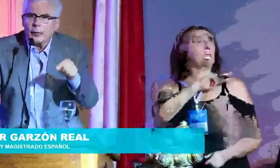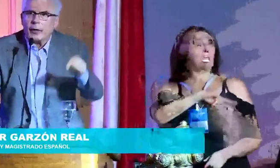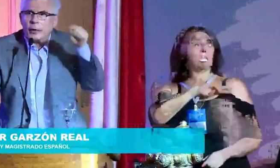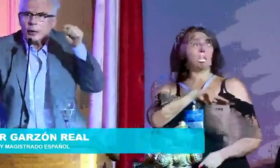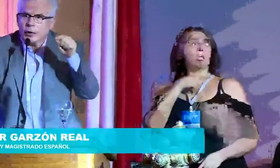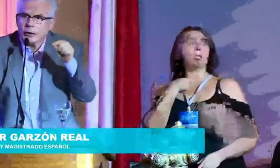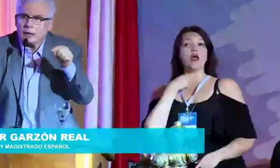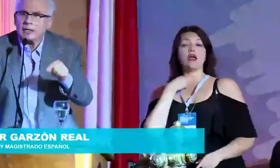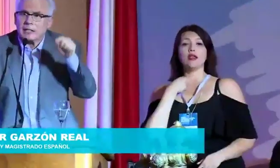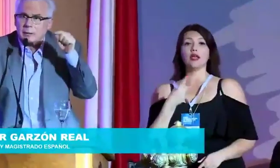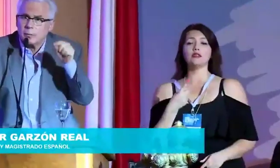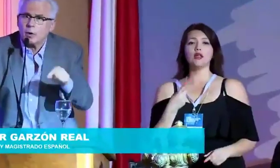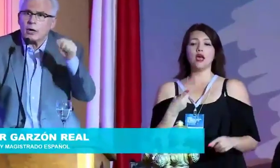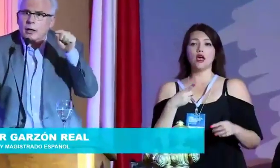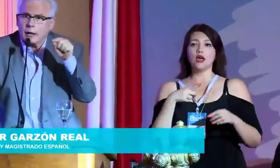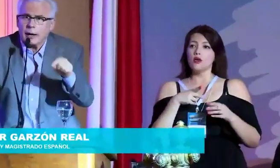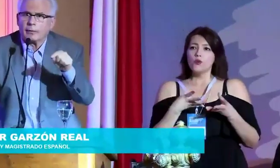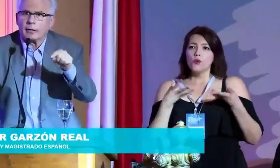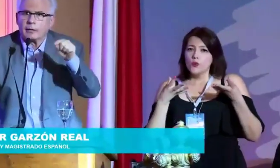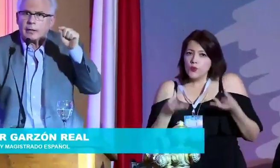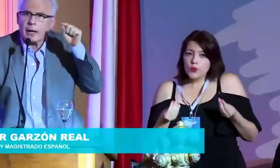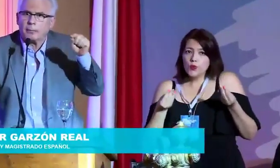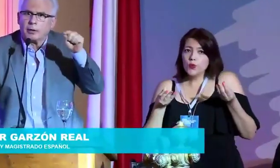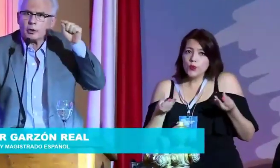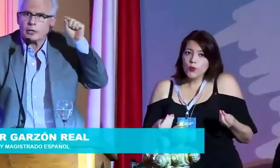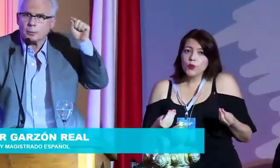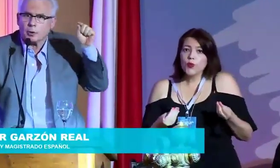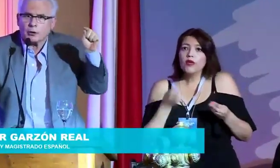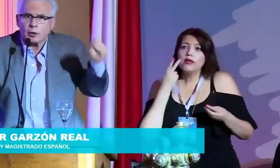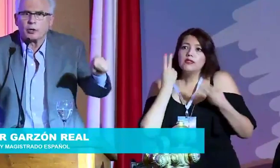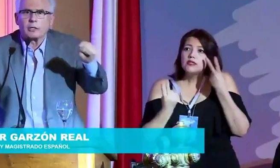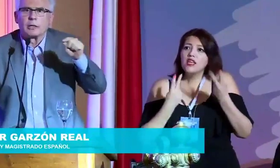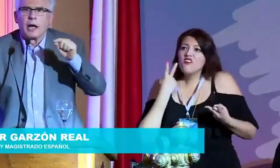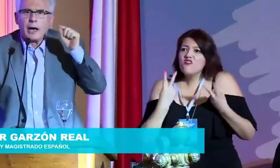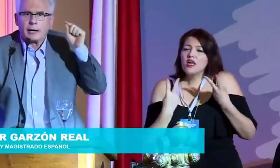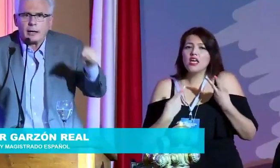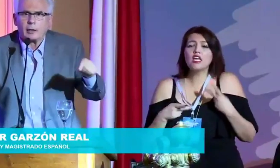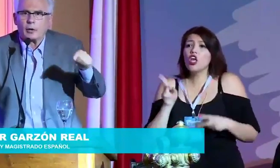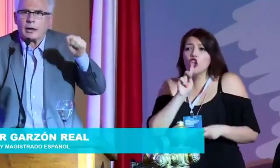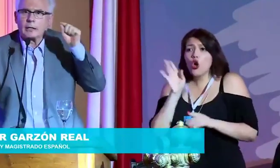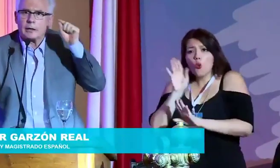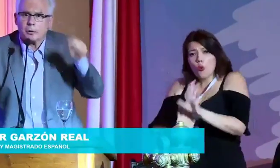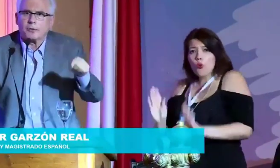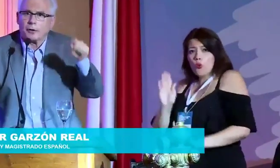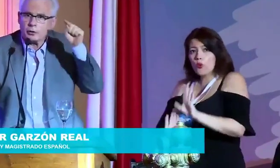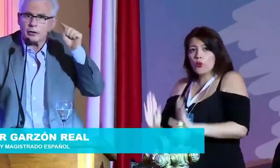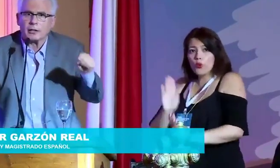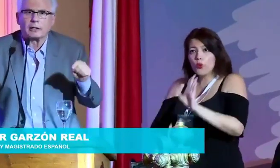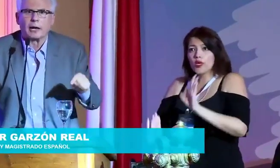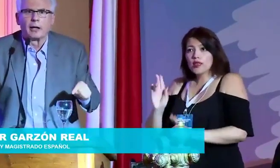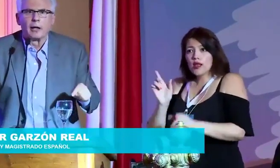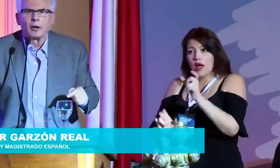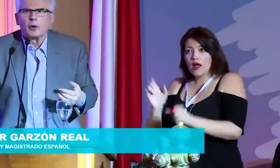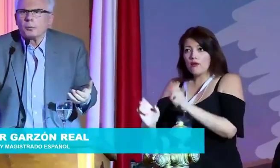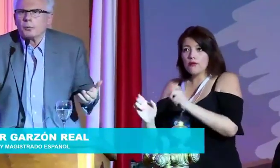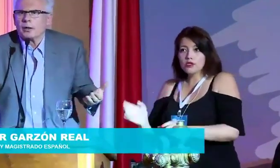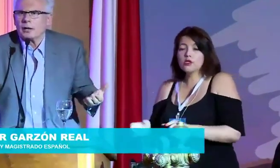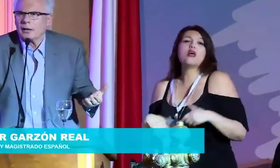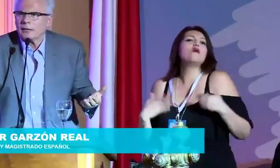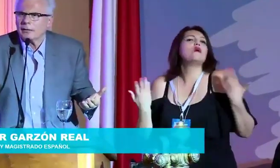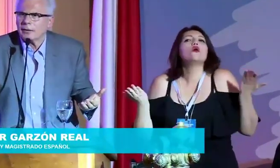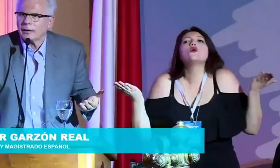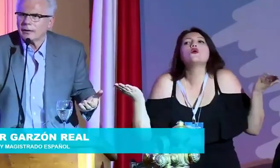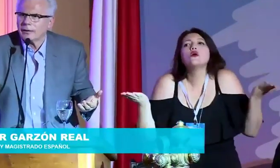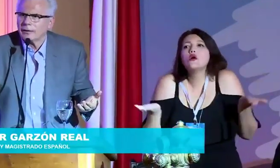representantes del gobierno con intereses muy grandes en ámbitos de explotaciones agrícolas, acuíferos, etcétera? ¿Cómo